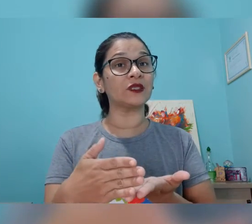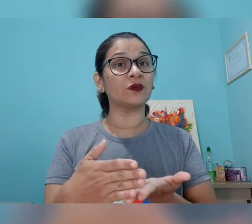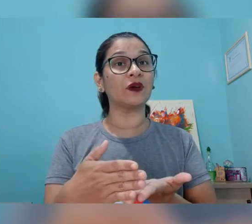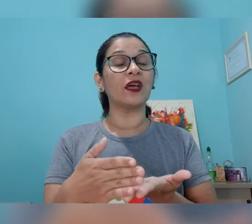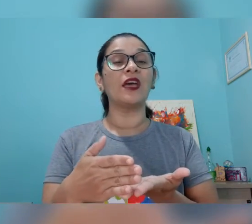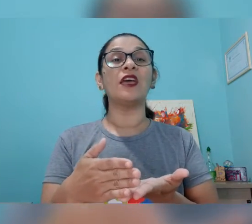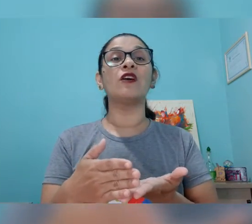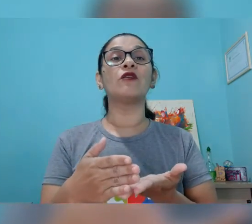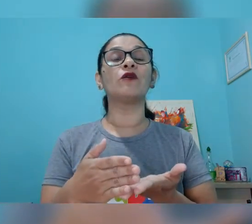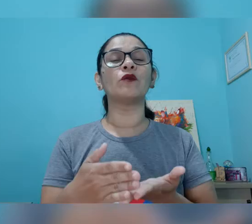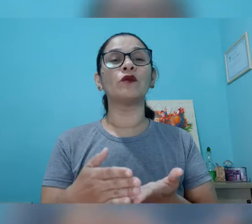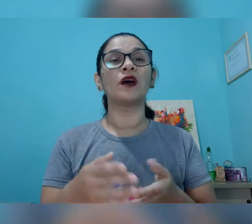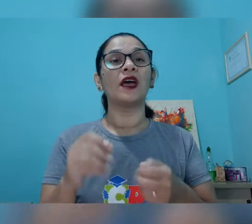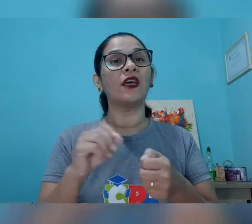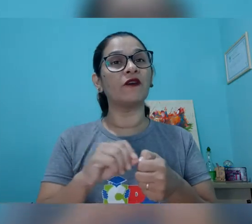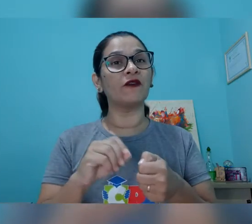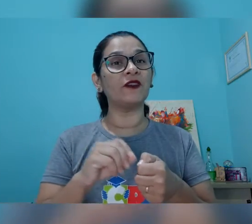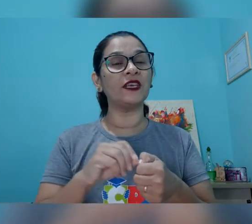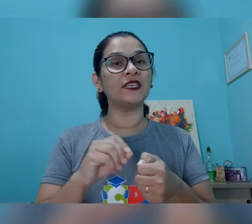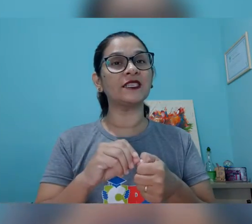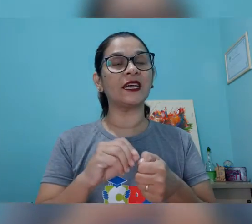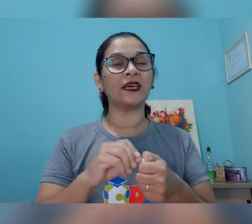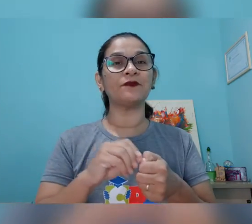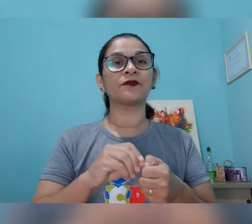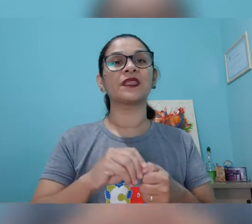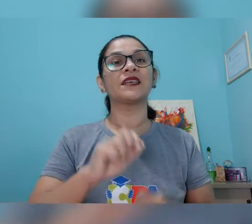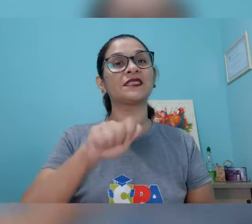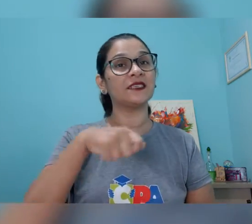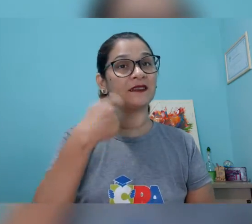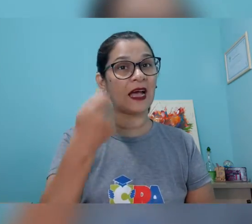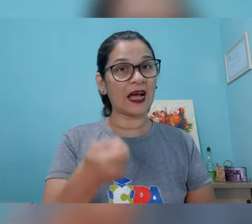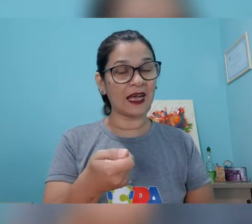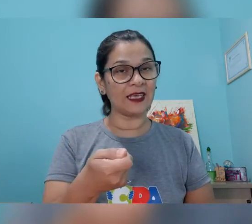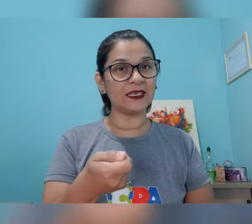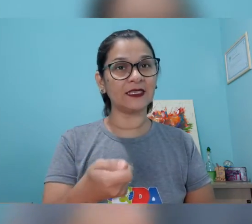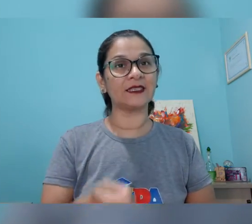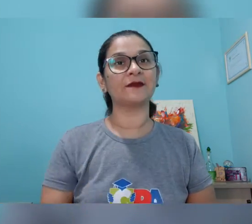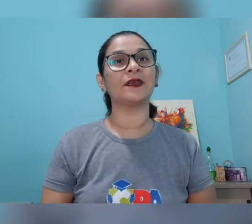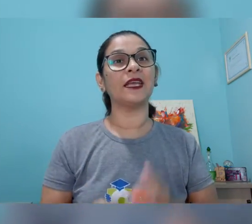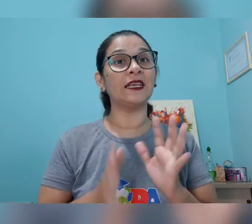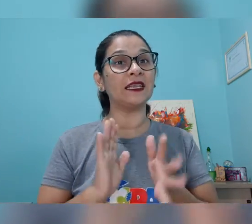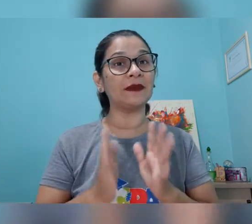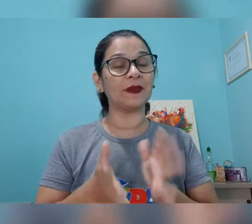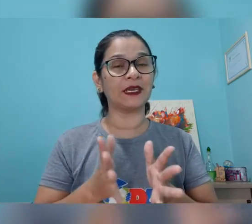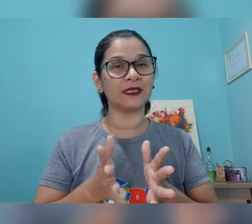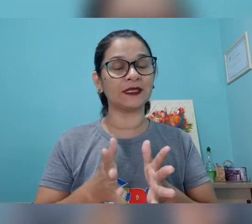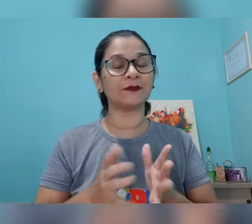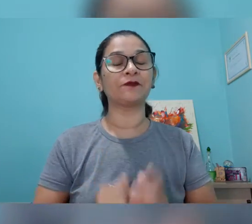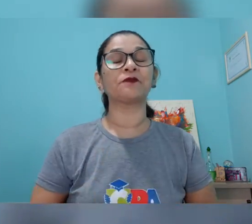começo eu fiz, né, sinais em Libras.